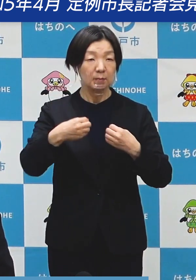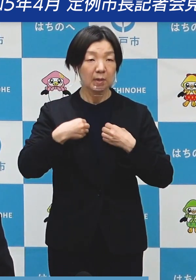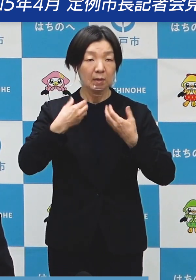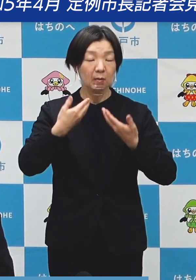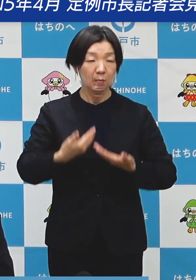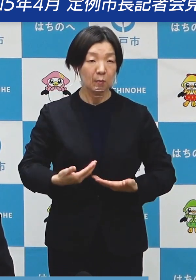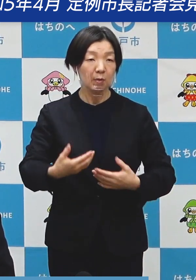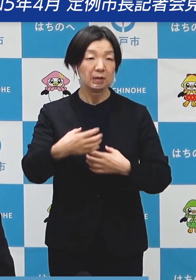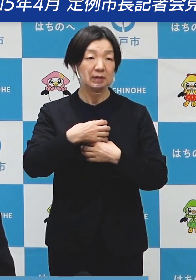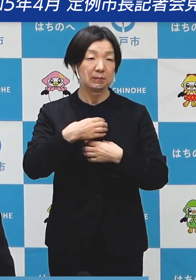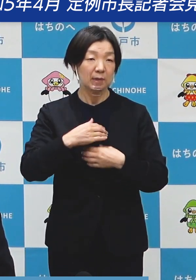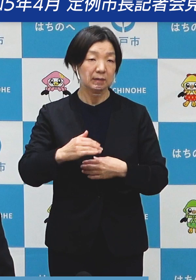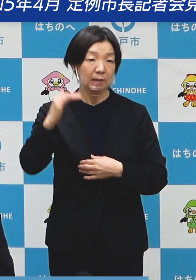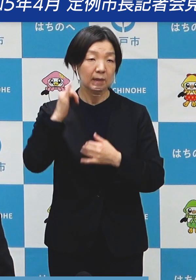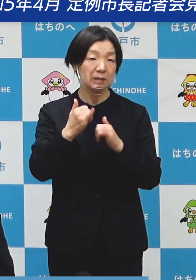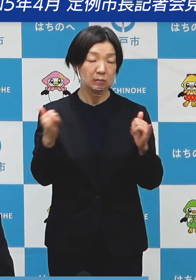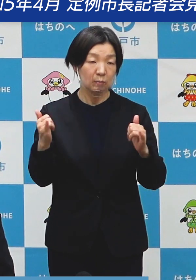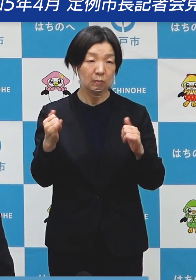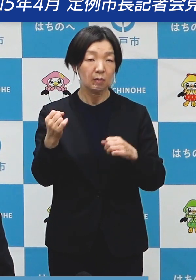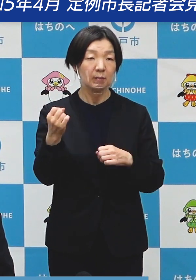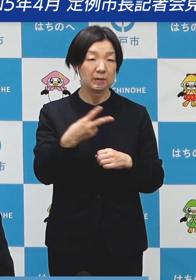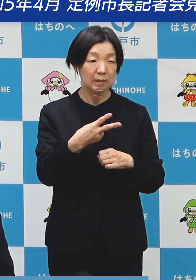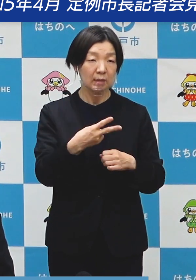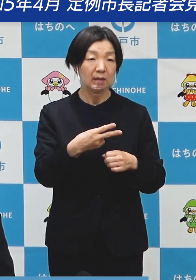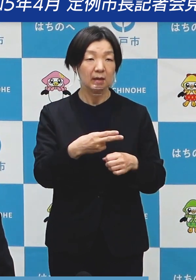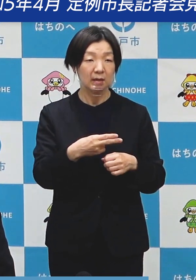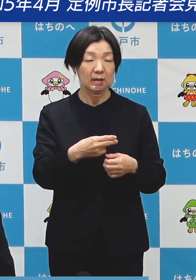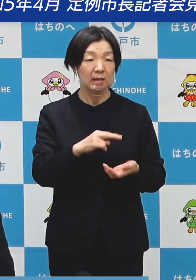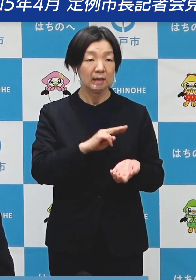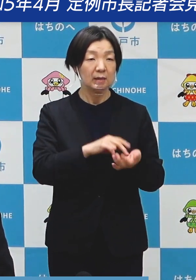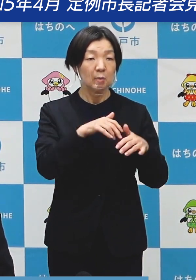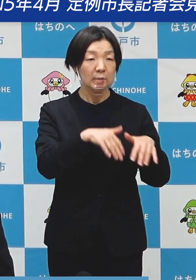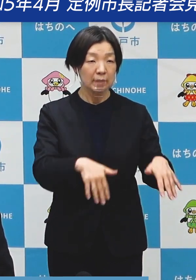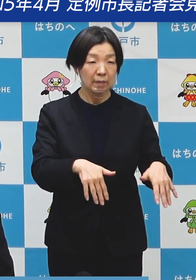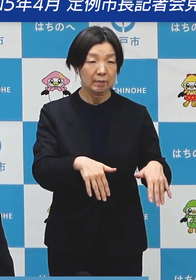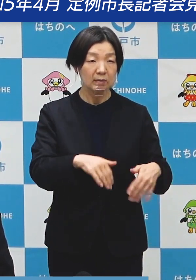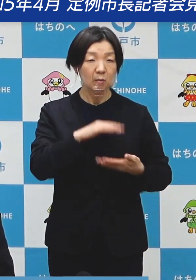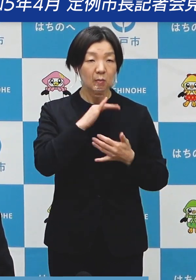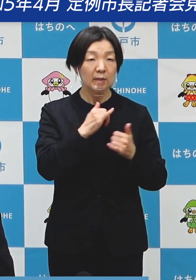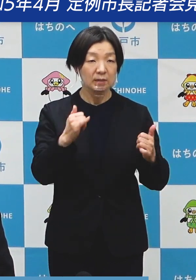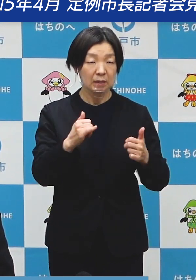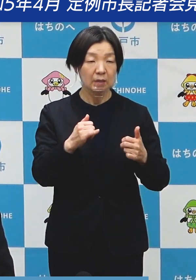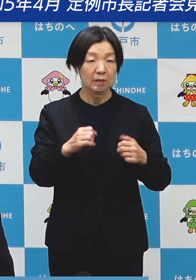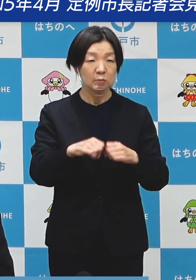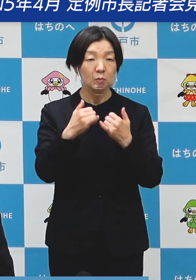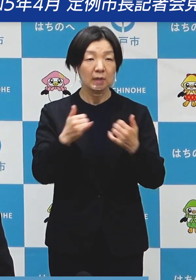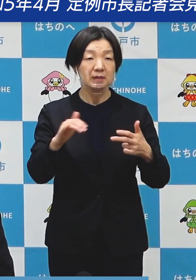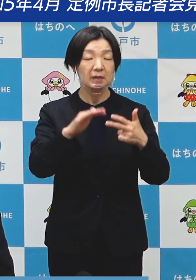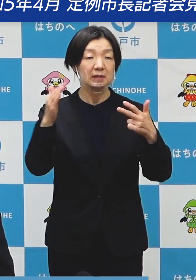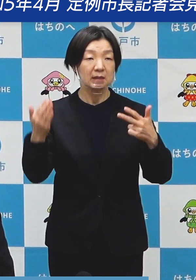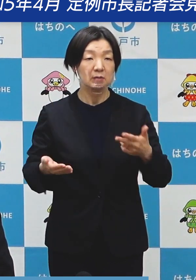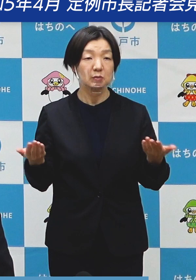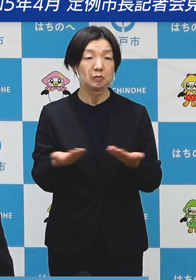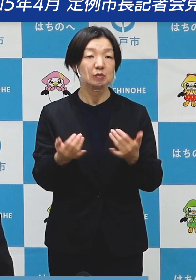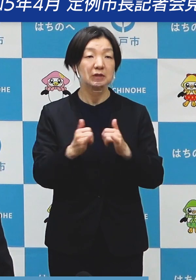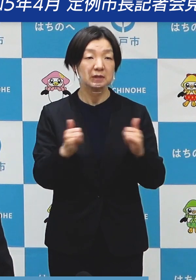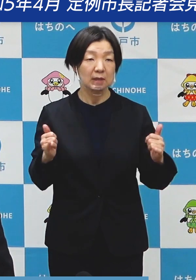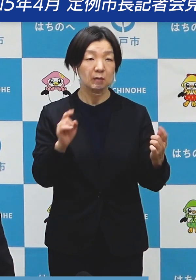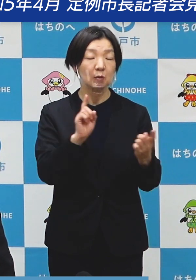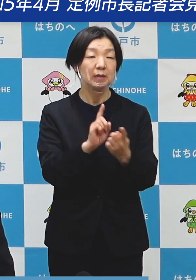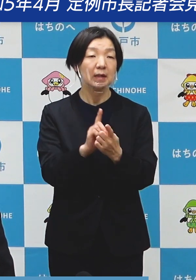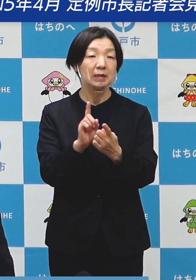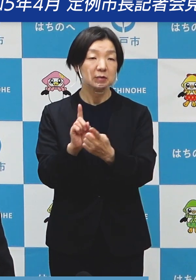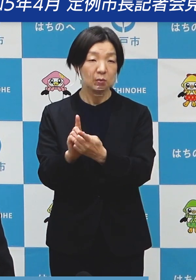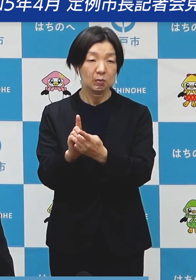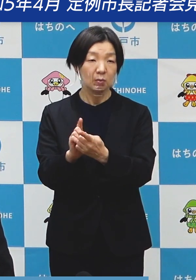方々に加え医療機関や高齢者障がい者施設等の従事者を対象とし